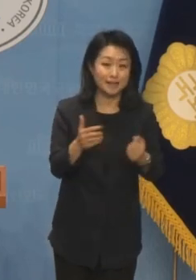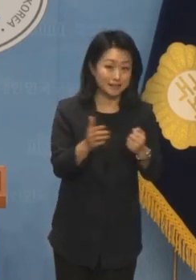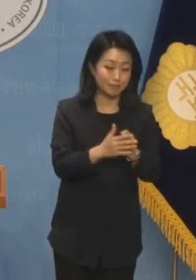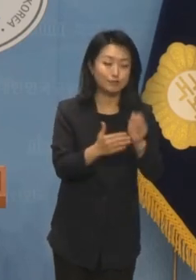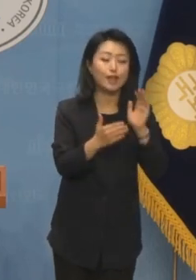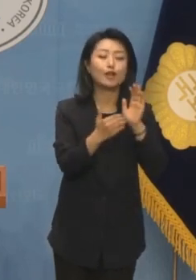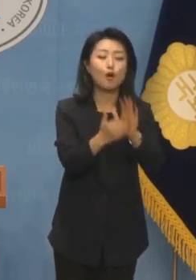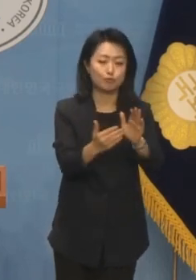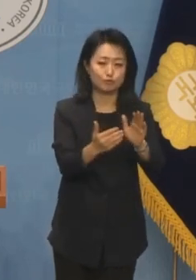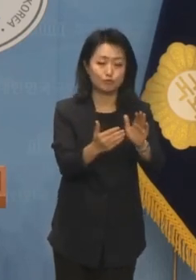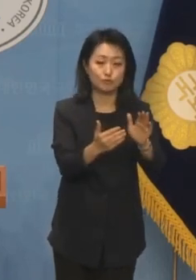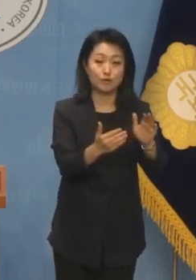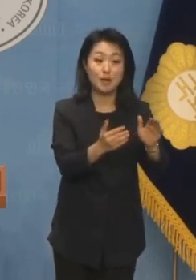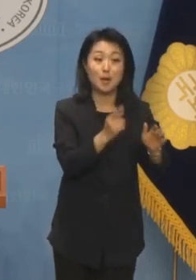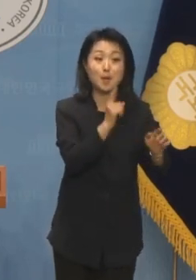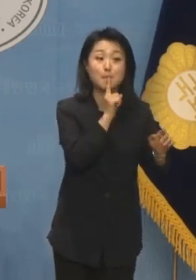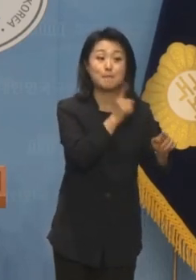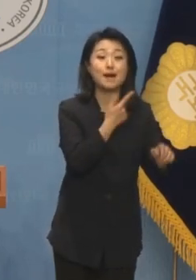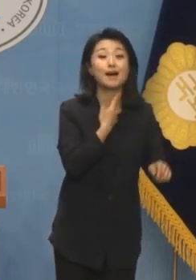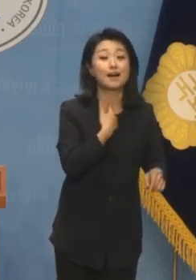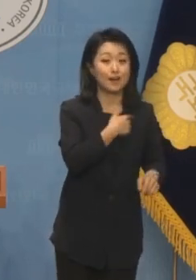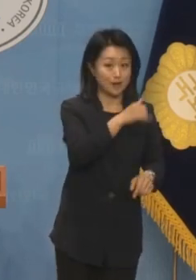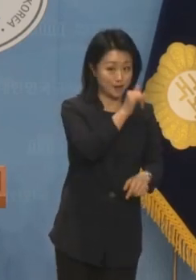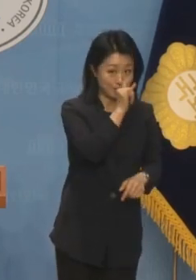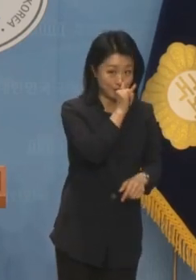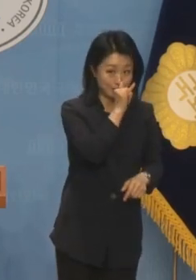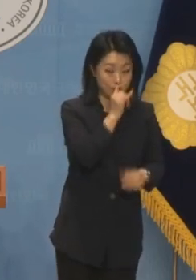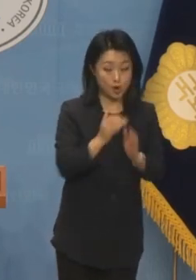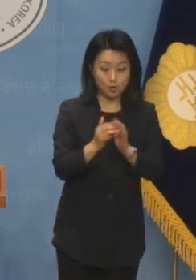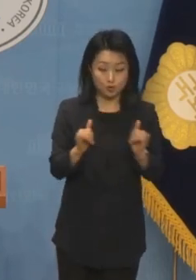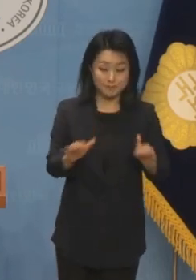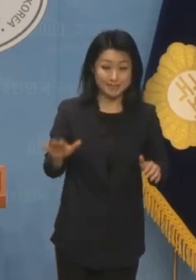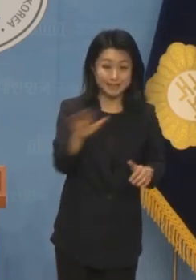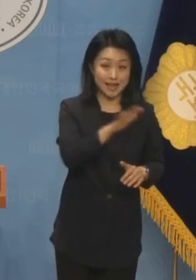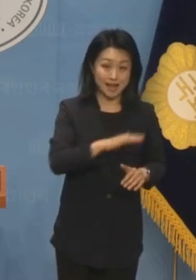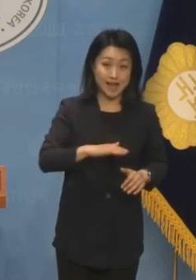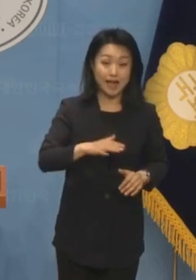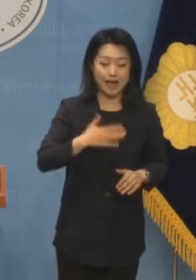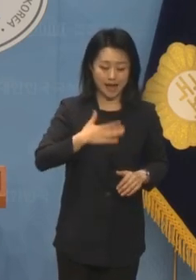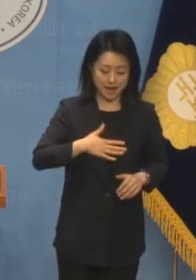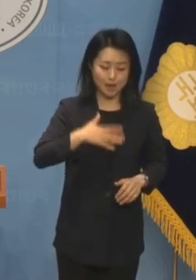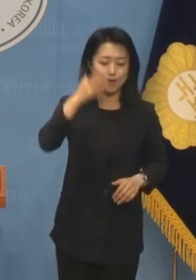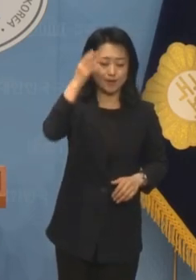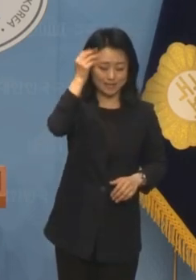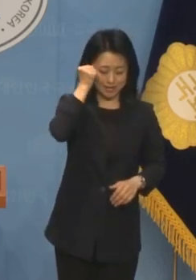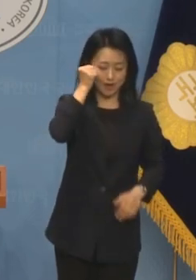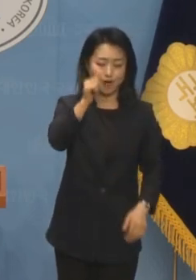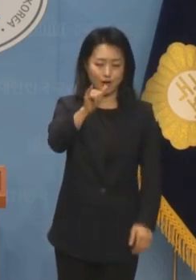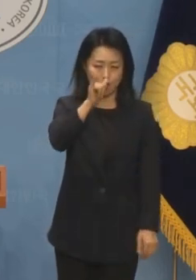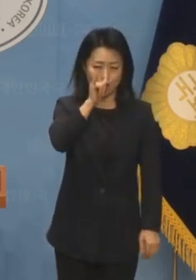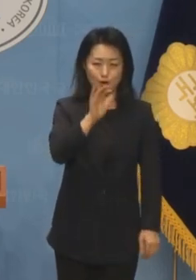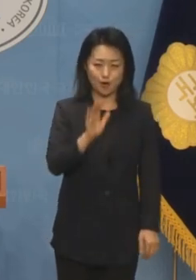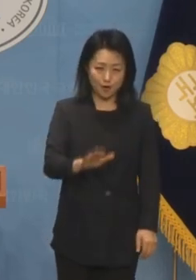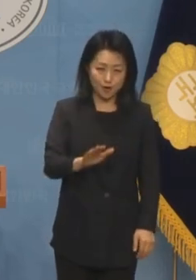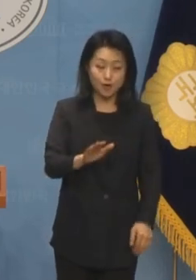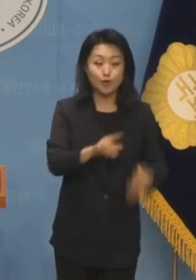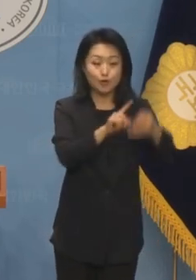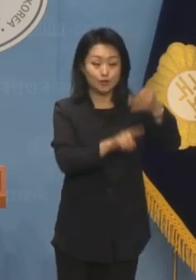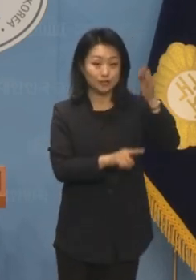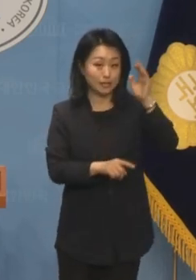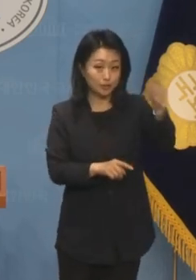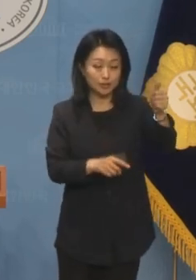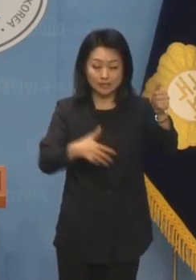거 아닙니까? 라고 말했습니다. 국민은 모두 똑똑히 기억하고 계십니다. 윤